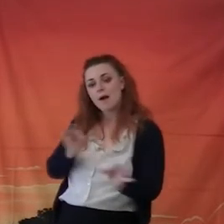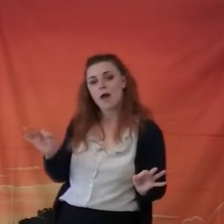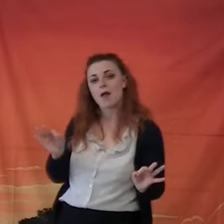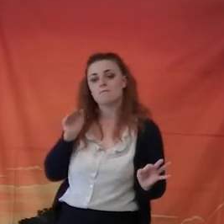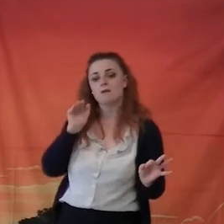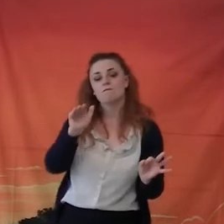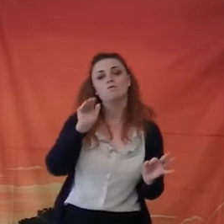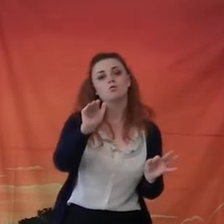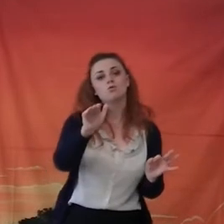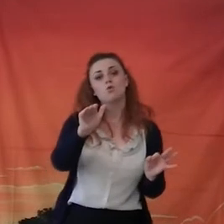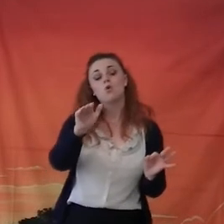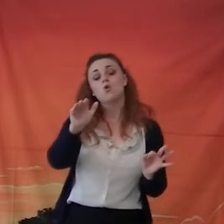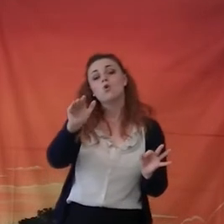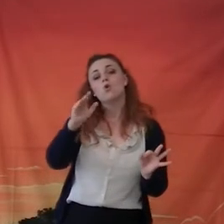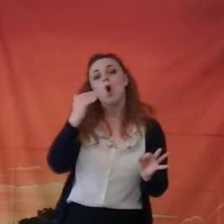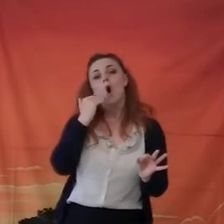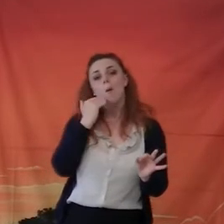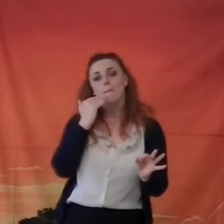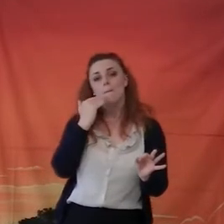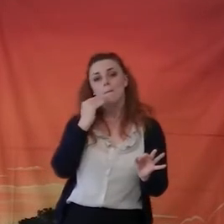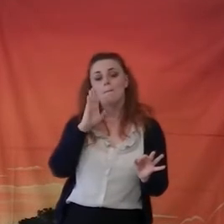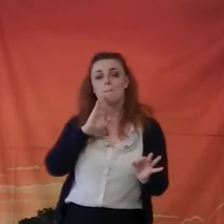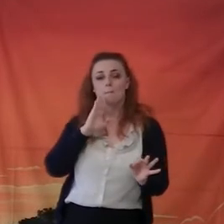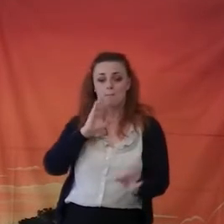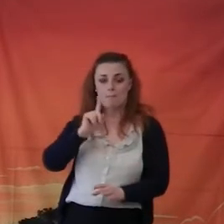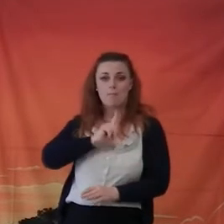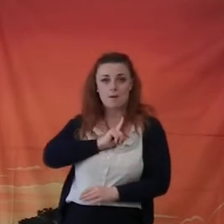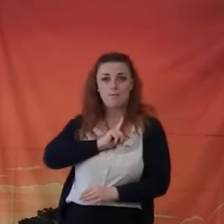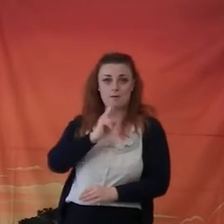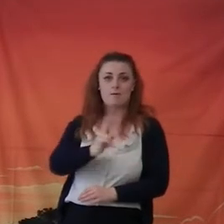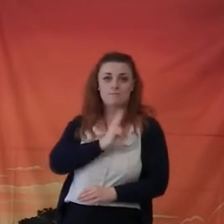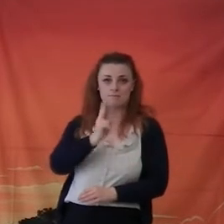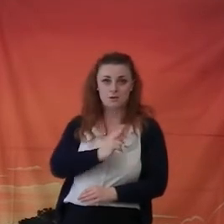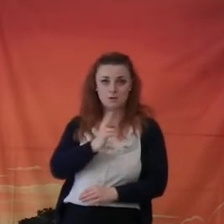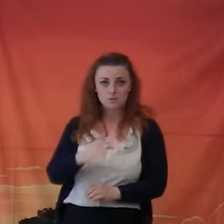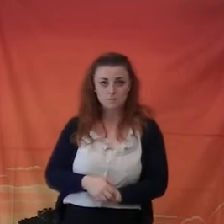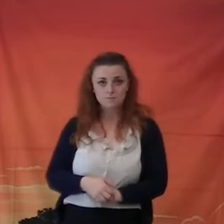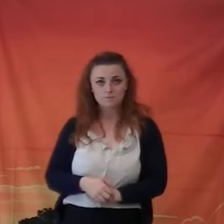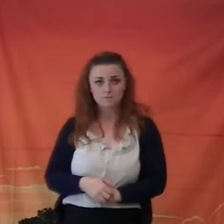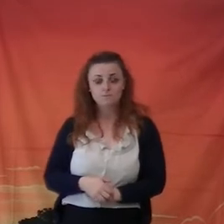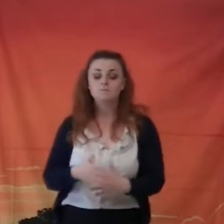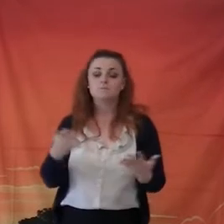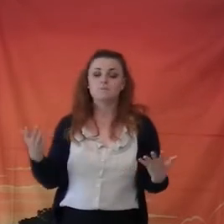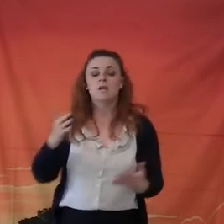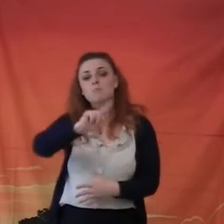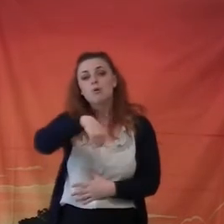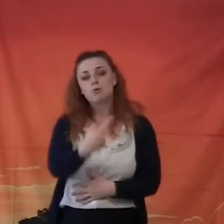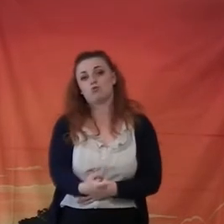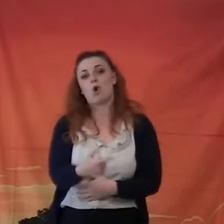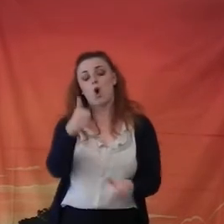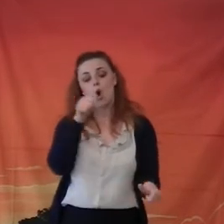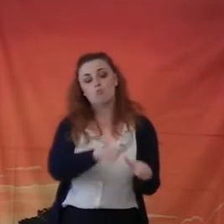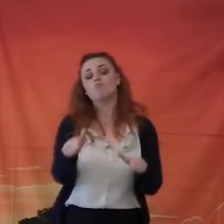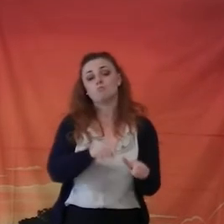Bello il mio che c'è pure il cielo. E come chissà anche la morte di mio fratello che è successo a febbraio.